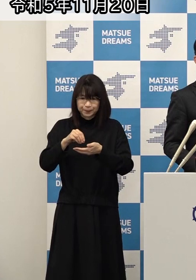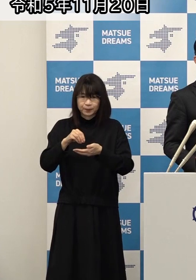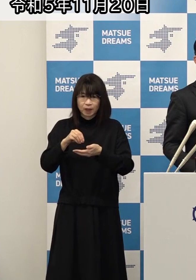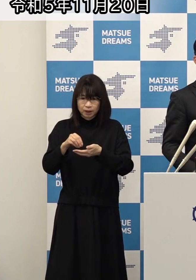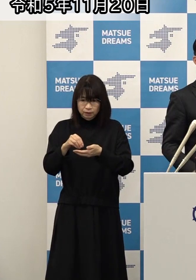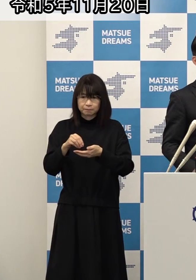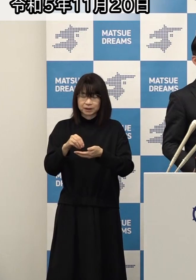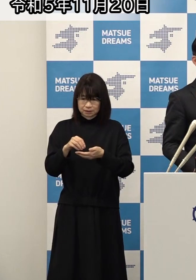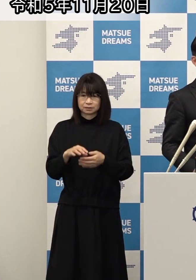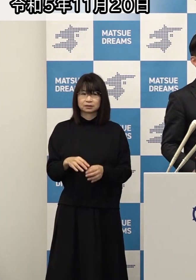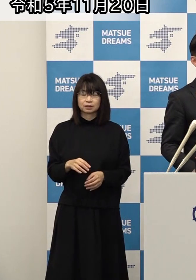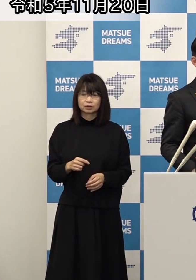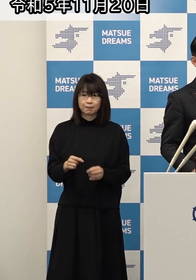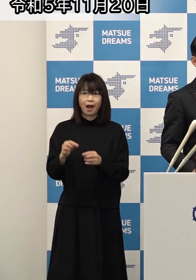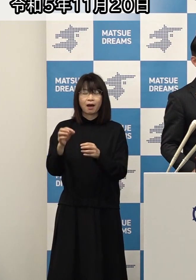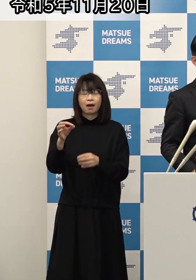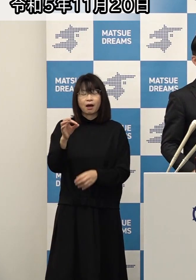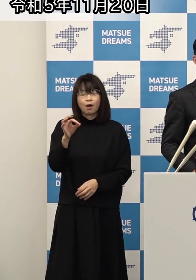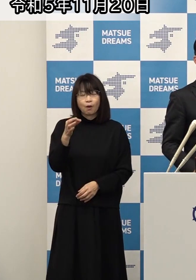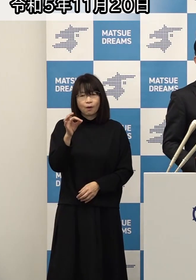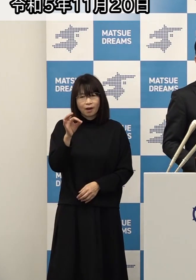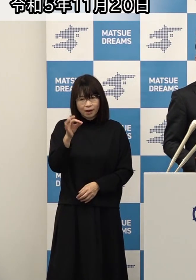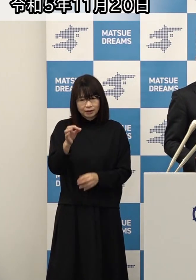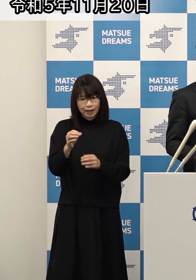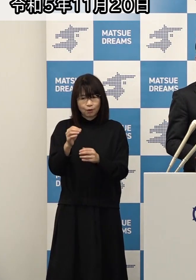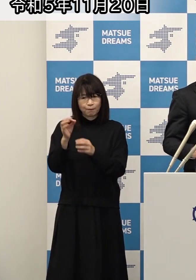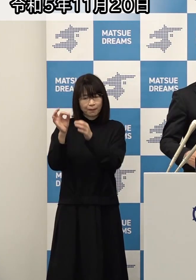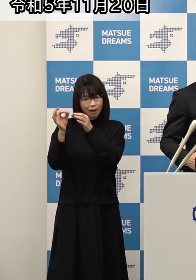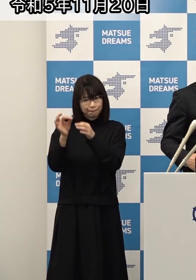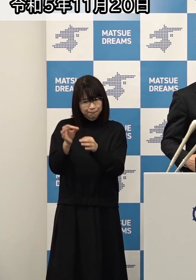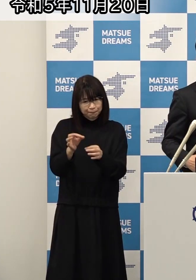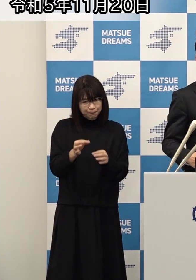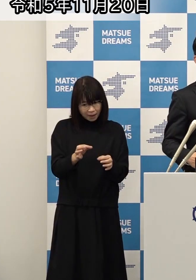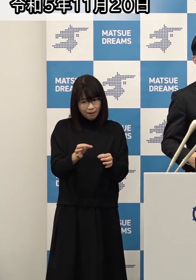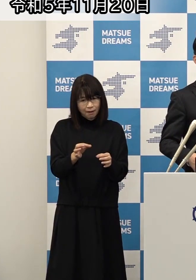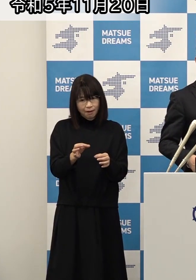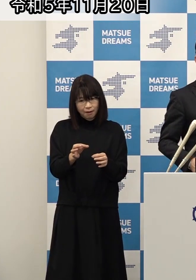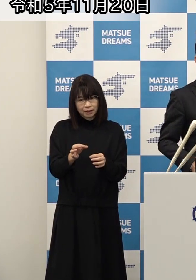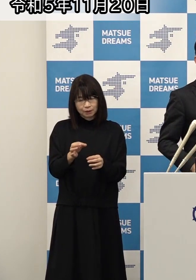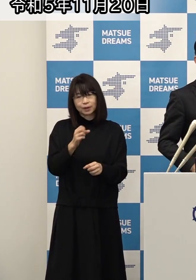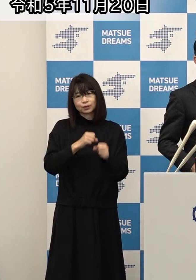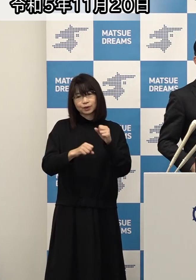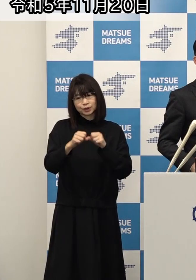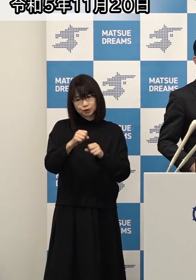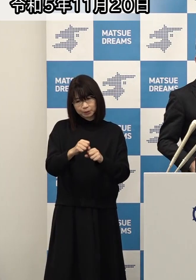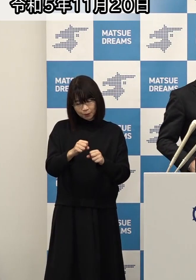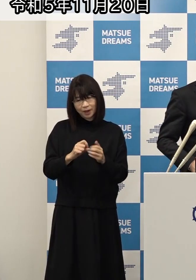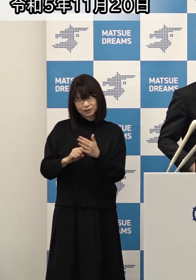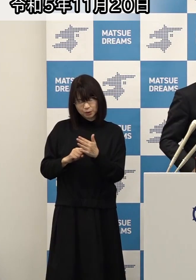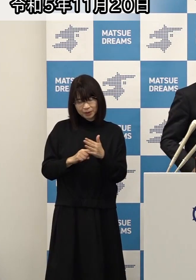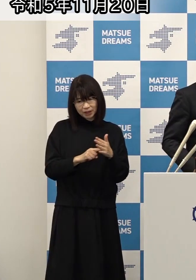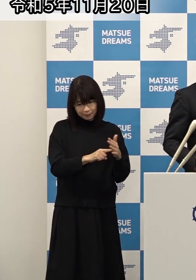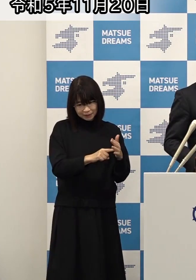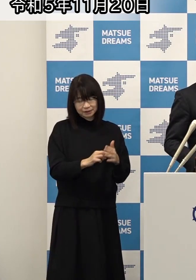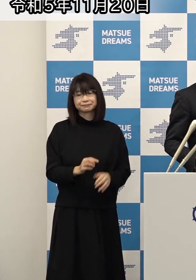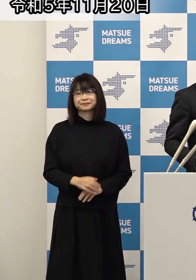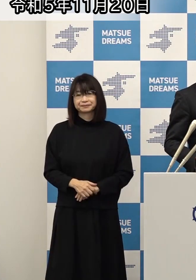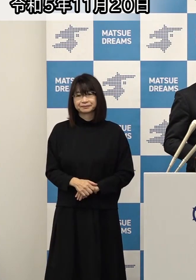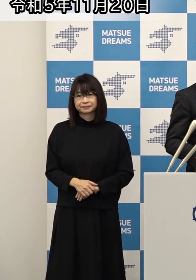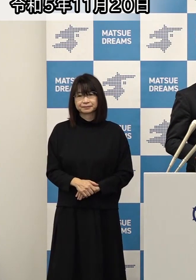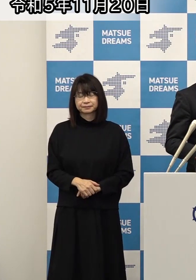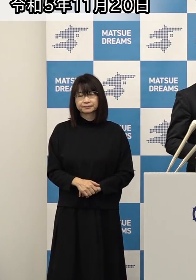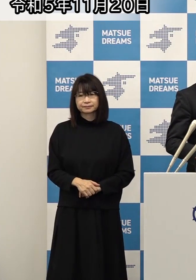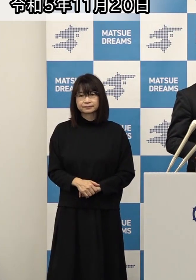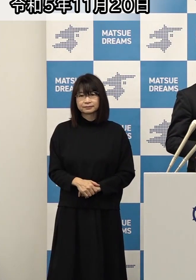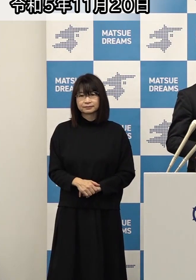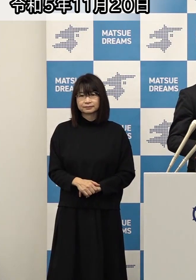け費用の削減には努めておりまして、でその中でその工事資材の分だけではなくてですね、例えば、まあ、非常にこう少